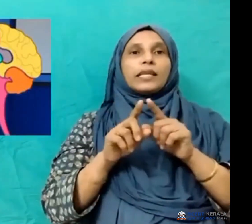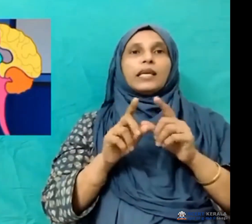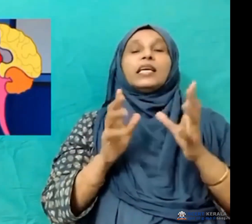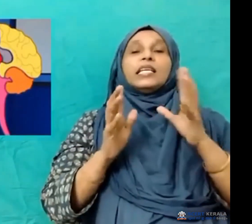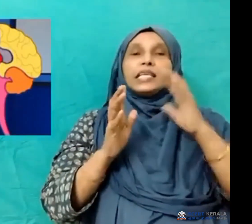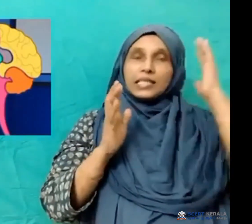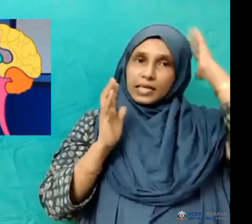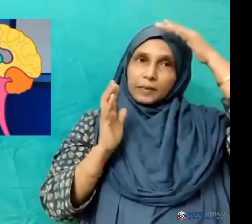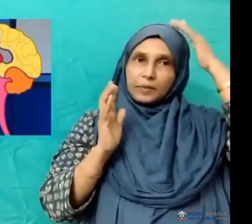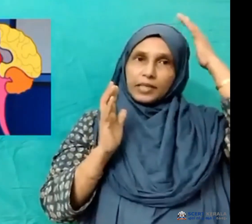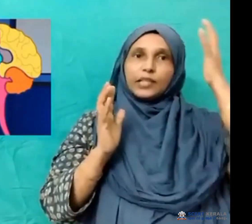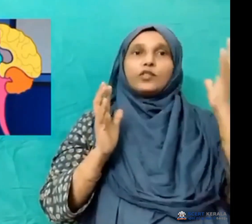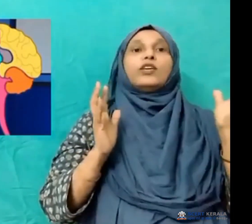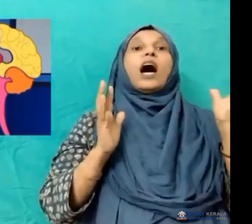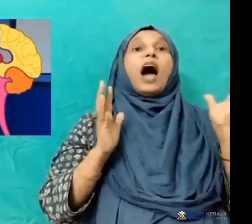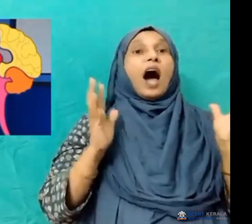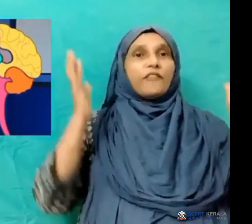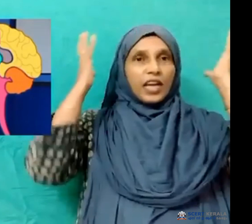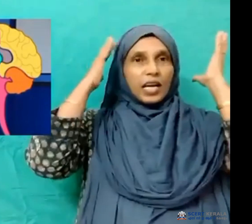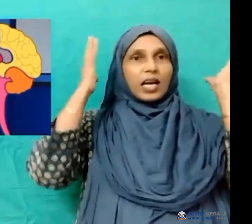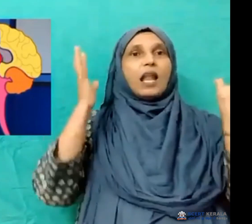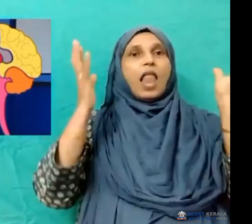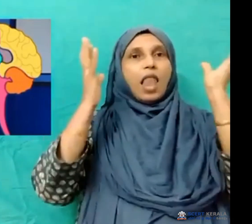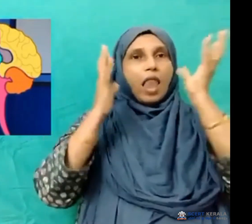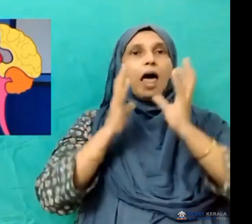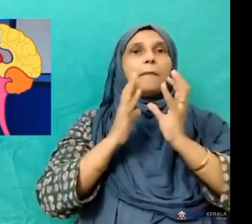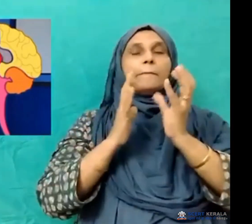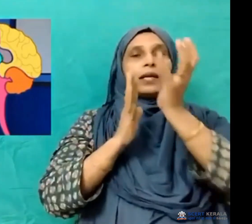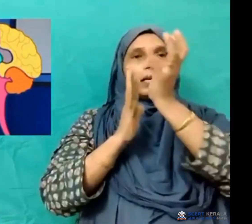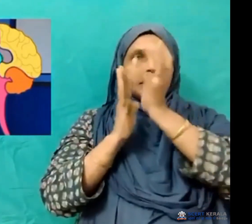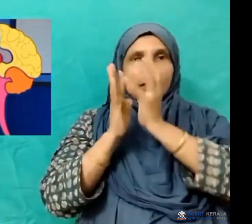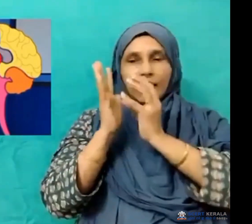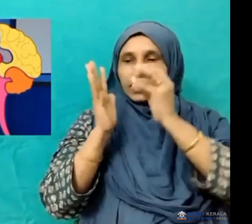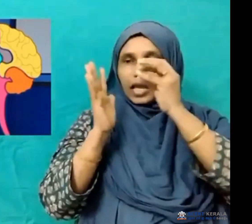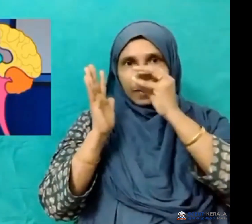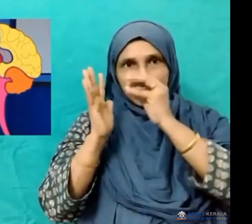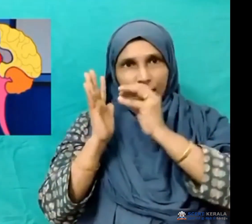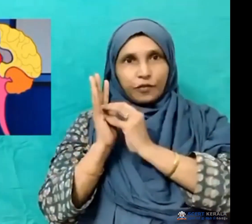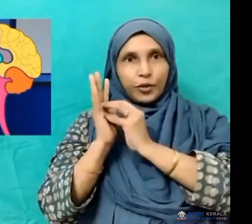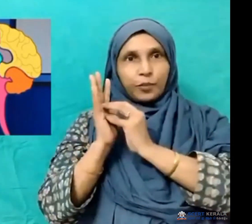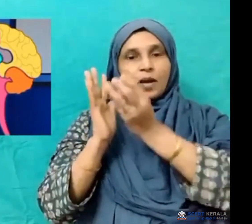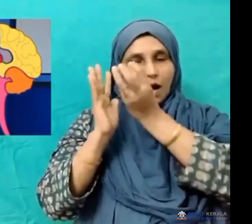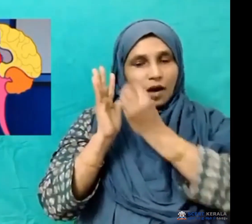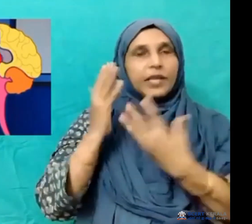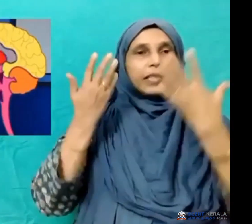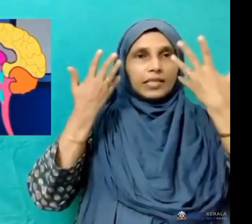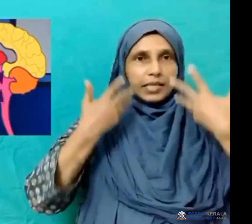തന്നെ ഈ സെറിബ്രത്തിൽ നിന്നുള്ള ആവേഗങ്ങൾ എല്ലാം ഇങ്ങനെ തലാമസിലേക്ക് വരും, അവിടുന്ന്